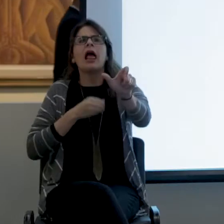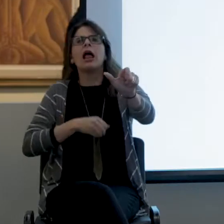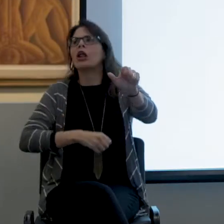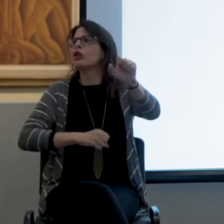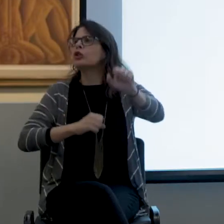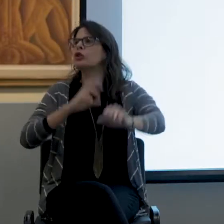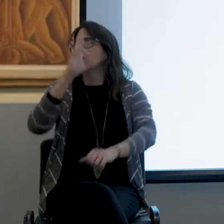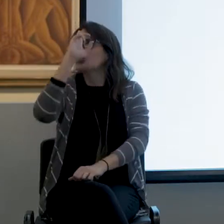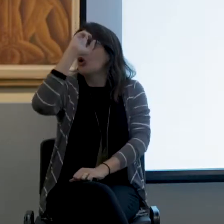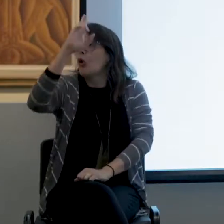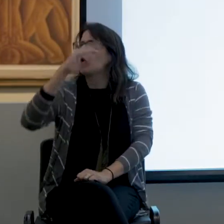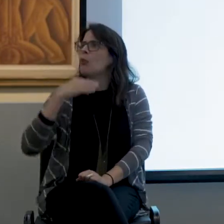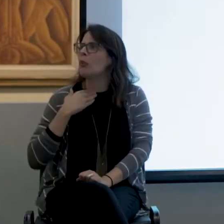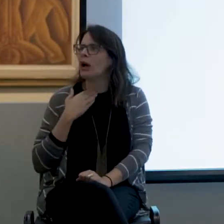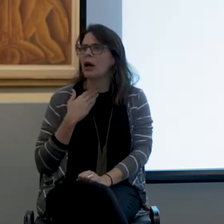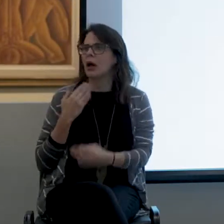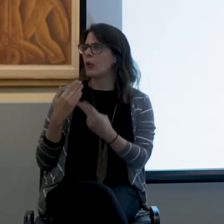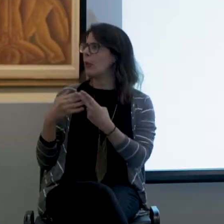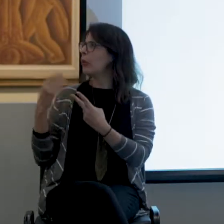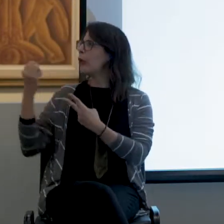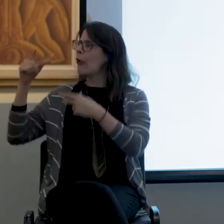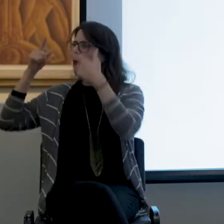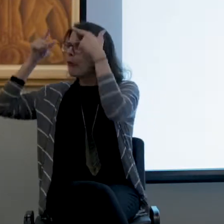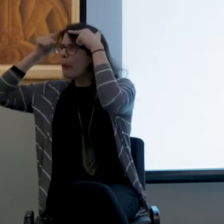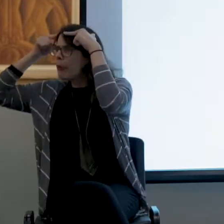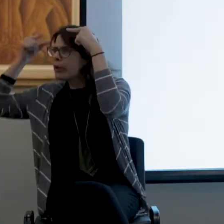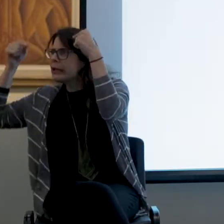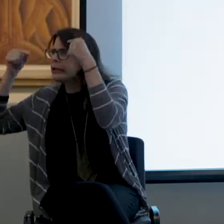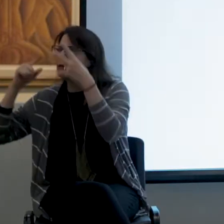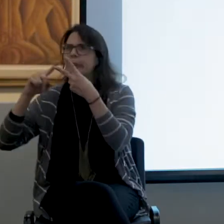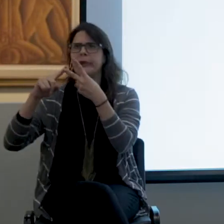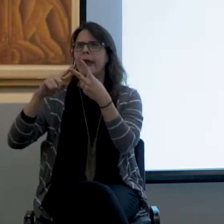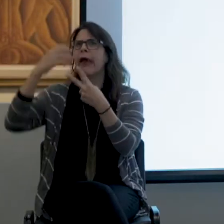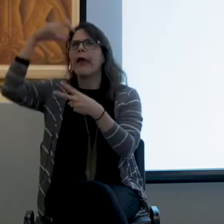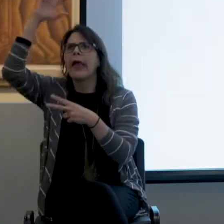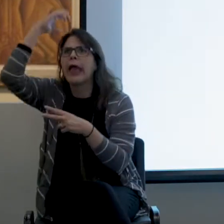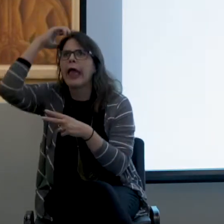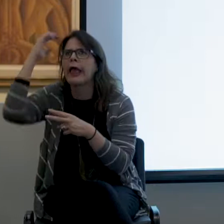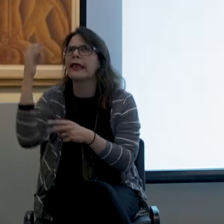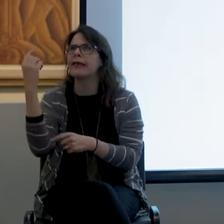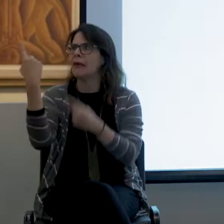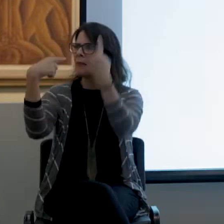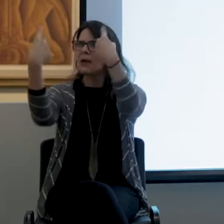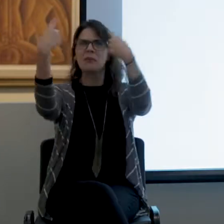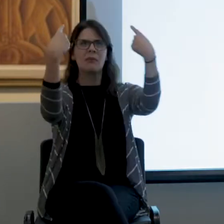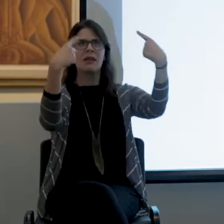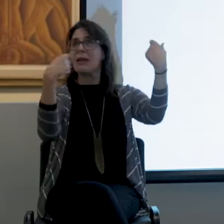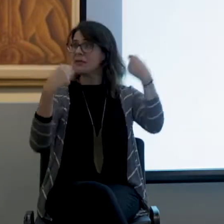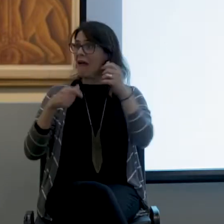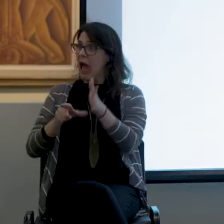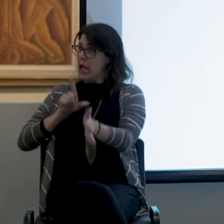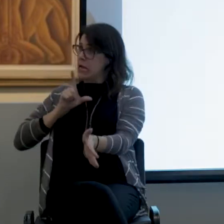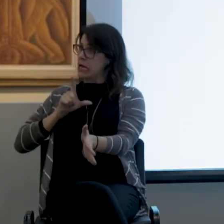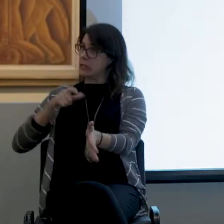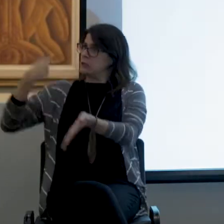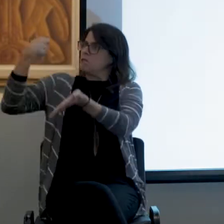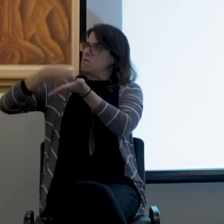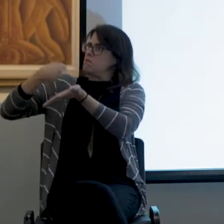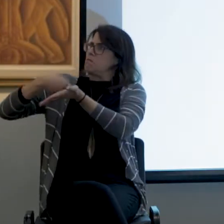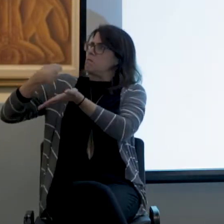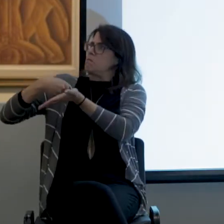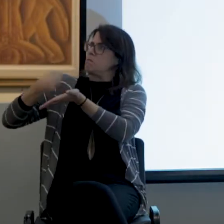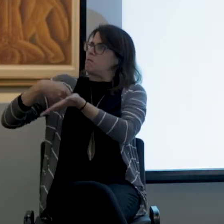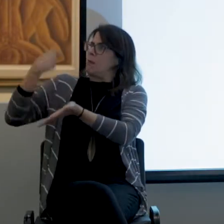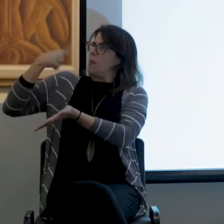o príncipe, ou para o rei, ou seja lá para o que catso de figura de autoridade, que antes obrigava,